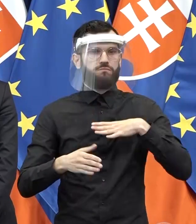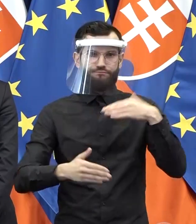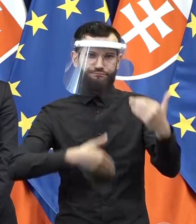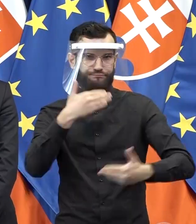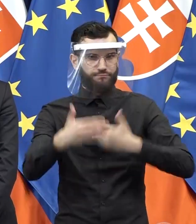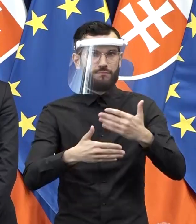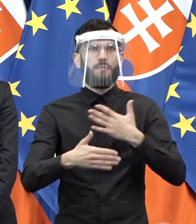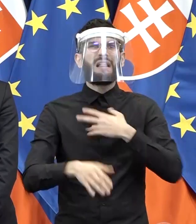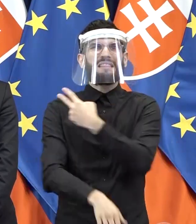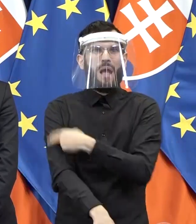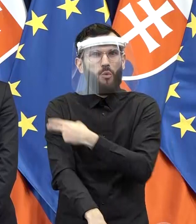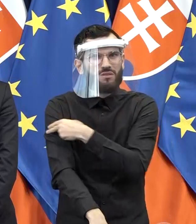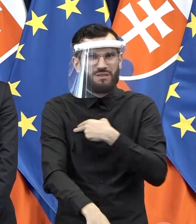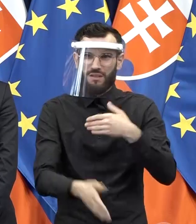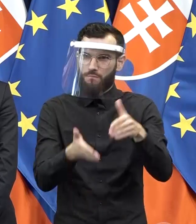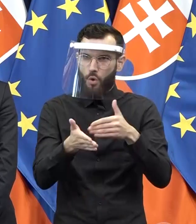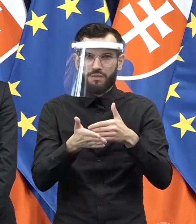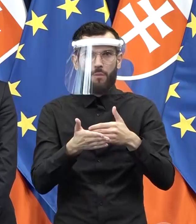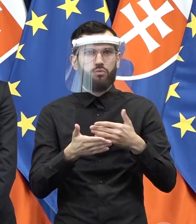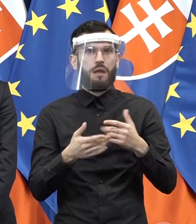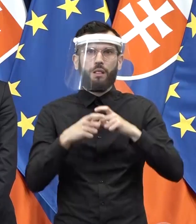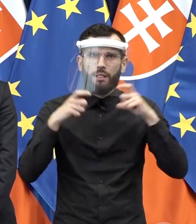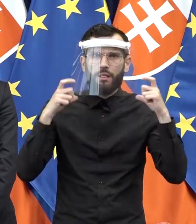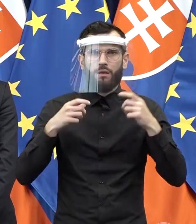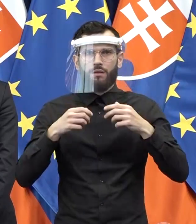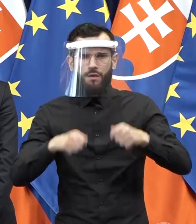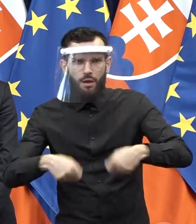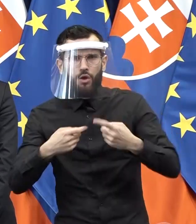našich nemocníc, a teda všetkých ambulancií.